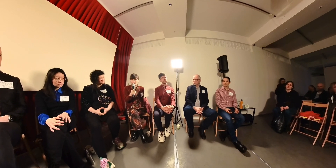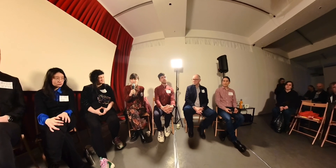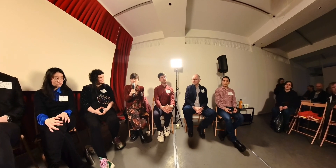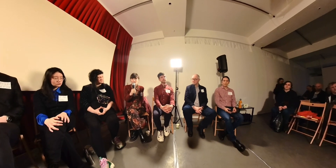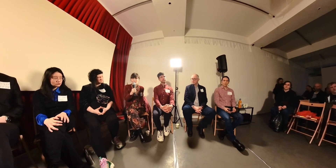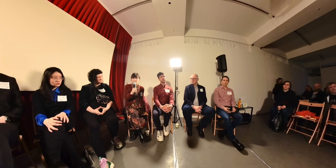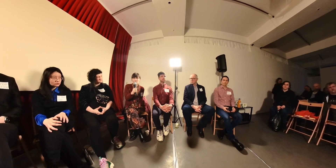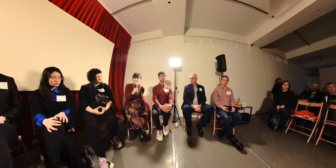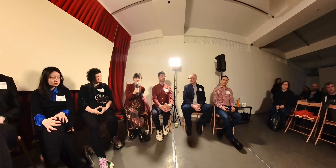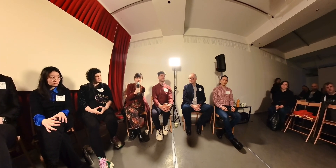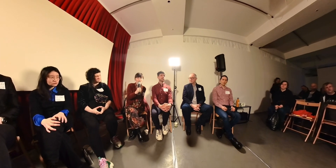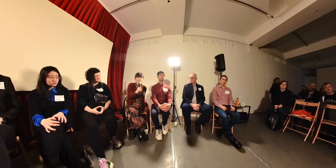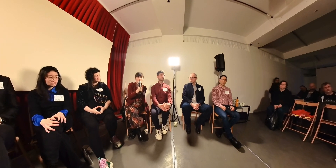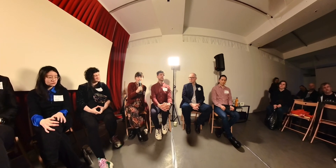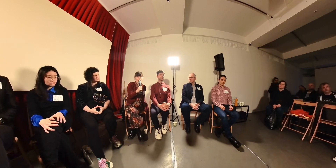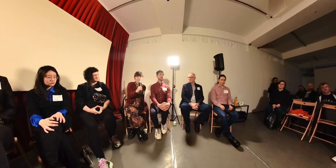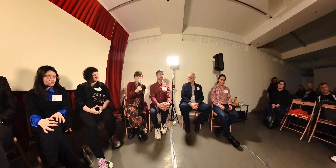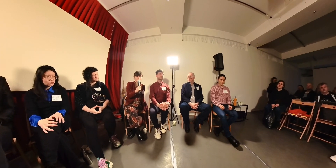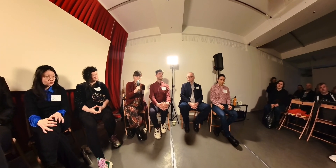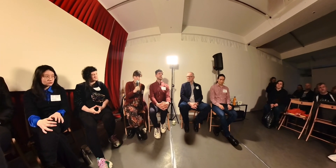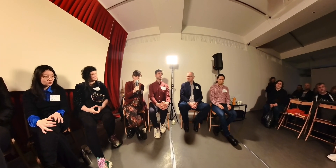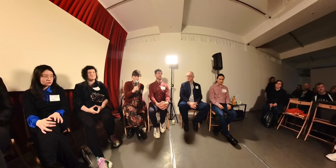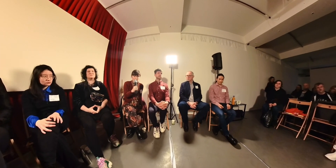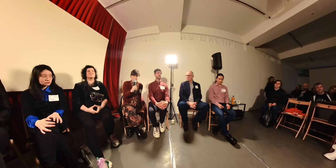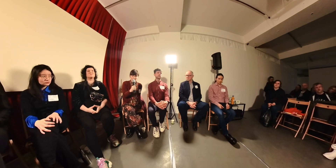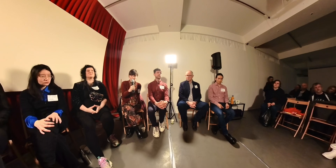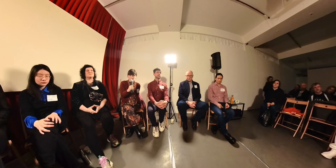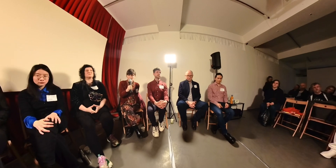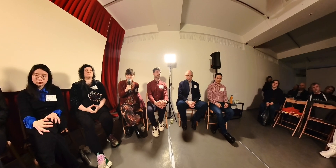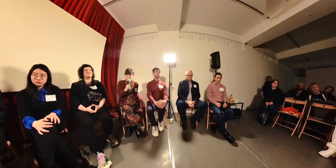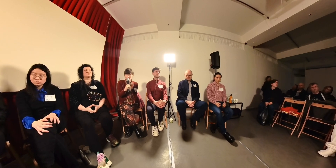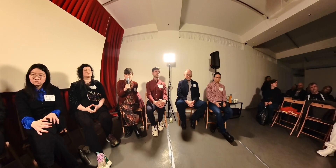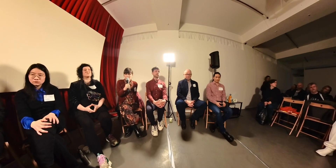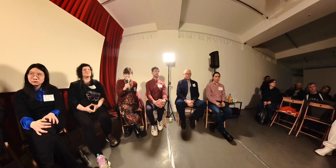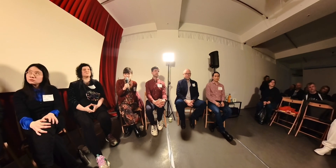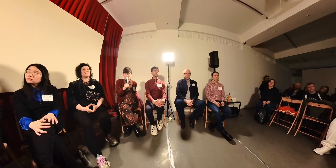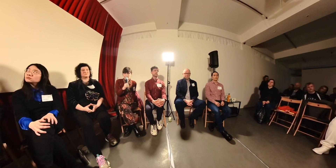s četnými rodinami romskými, které řešily různé otázky